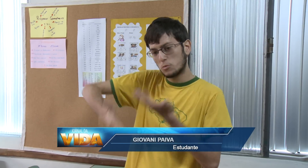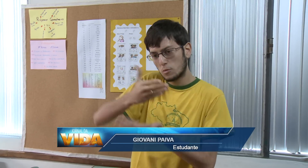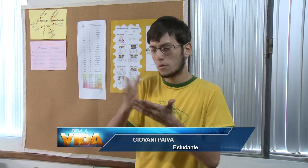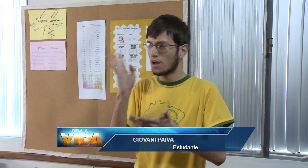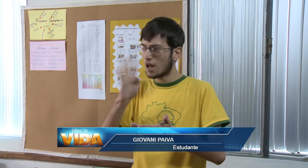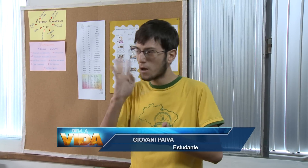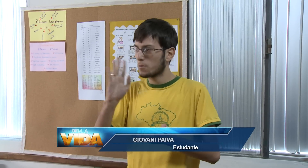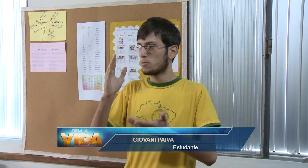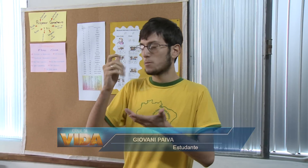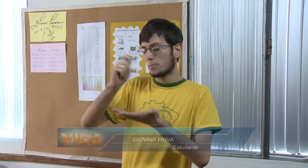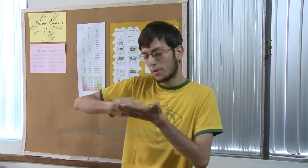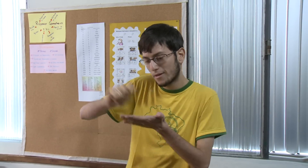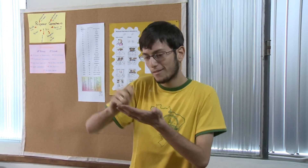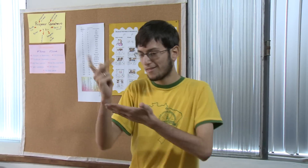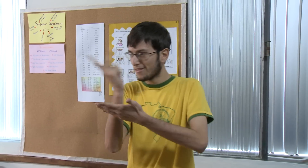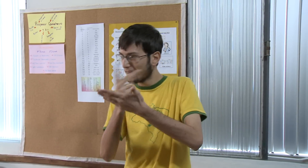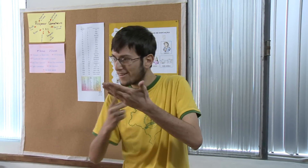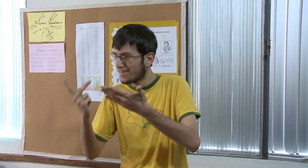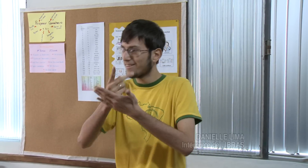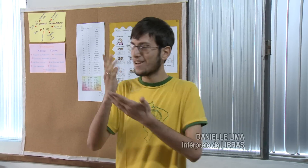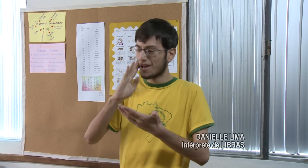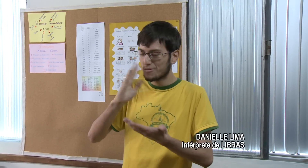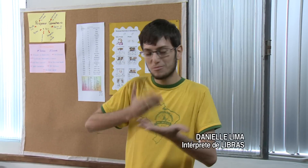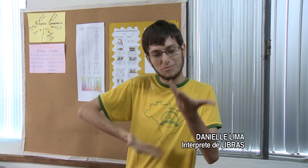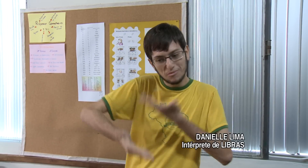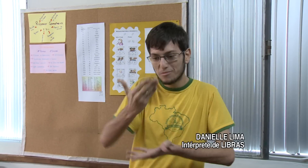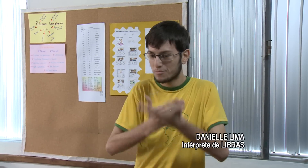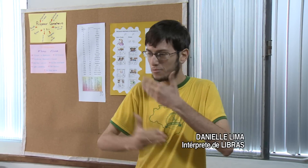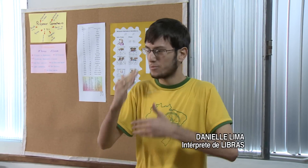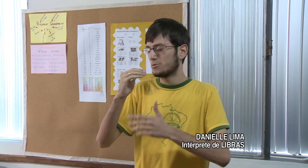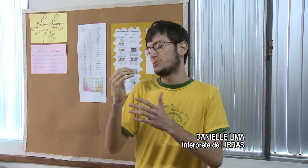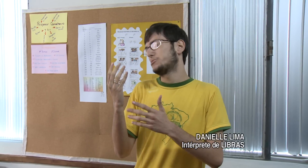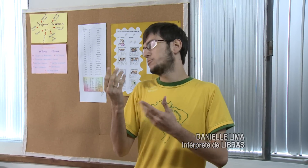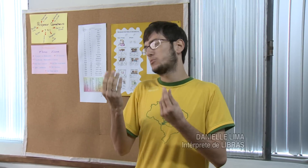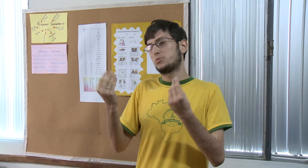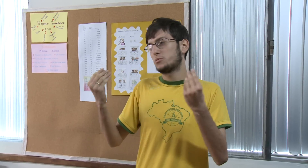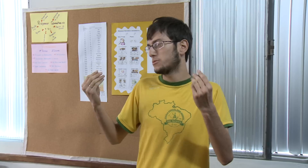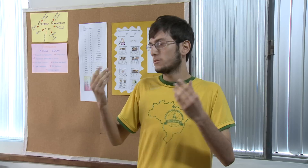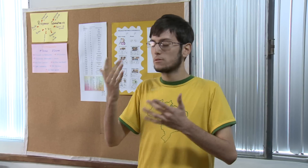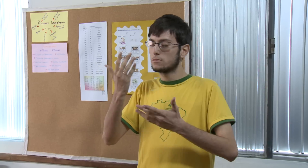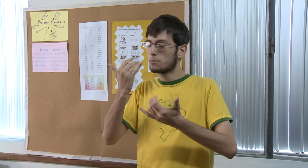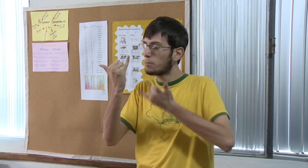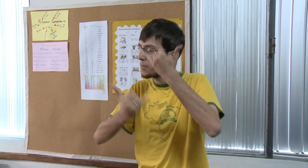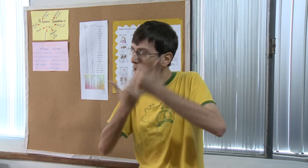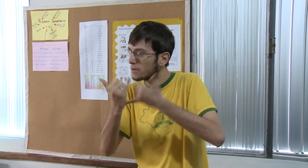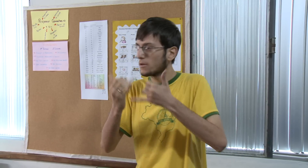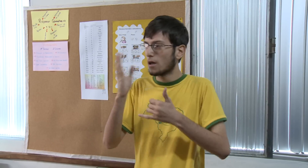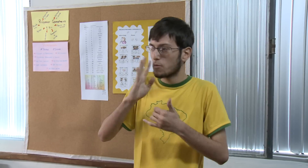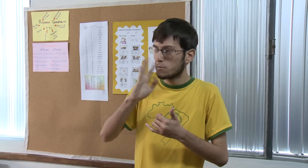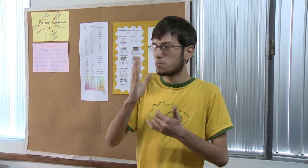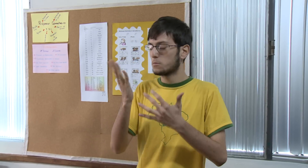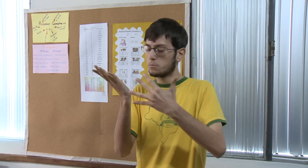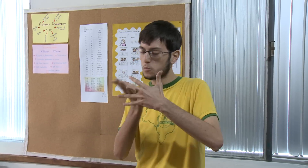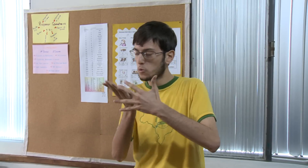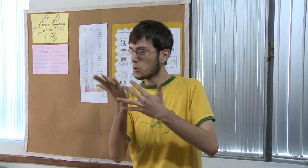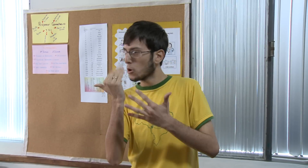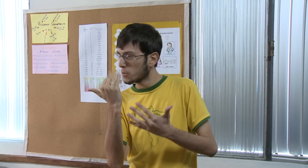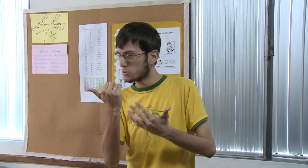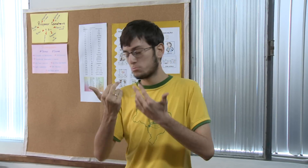contato com surdo, gostou da interação, começou a desenhar, gosta de muitas coisas, começou no início a